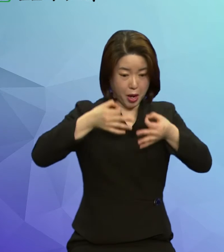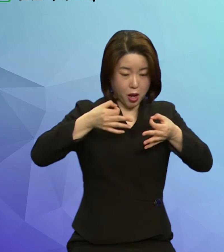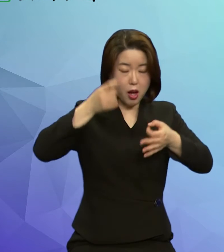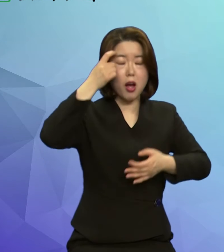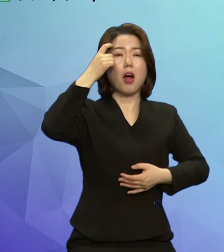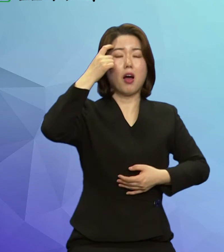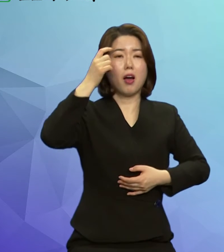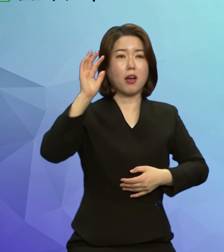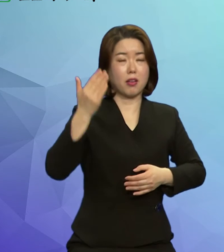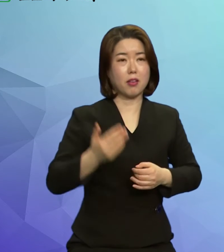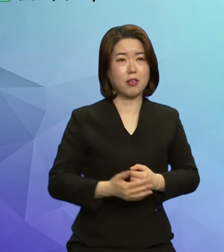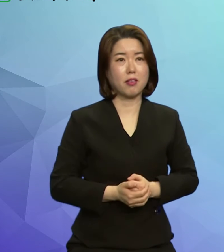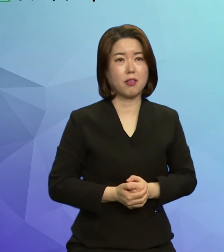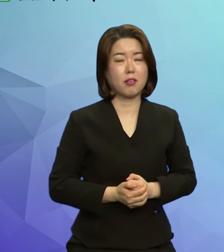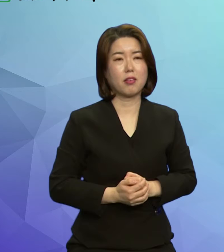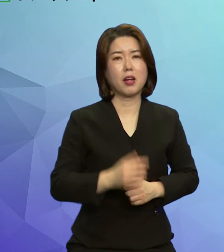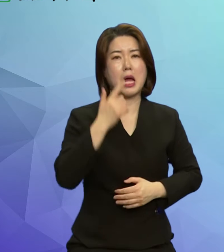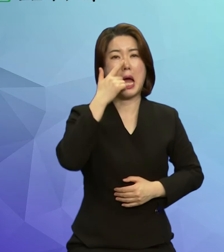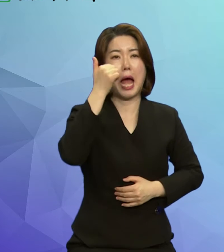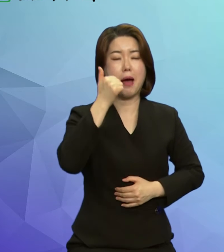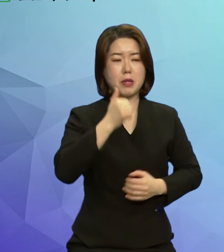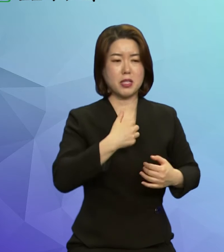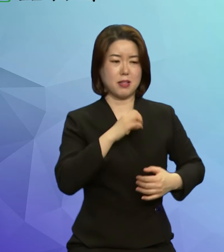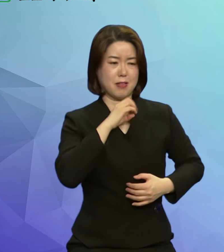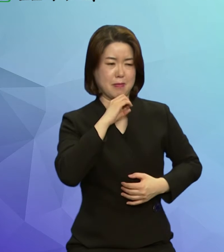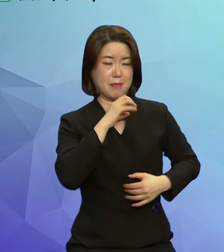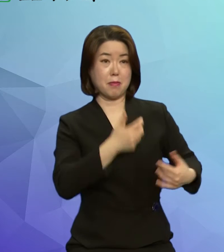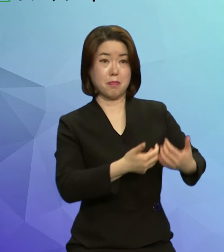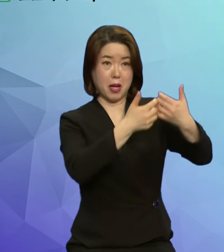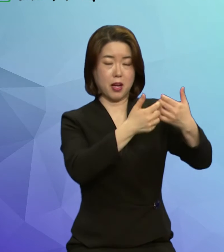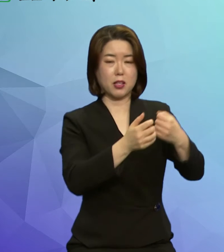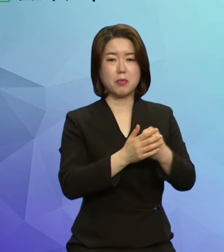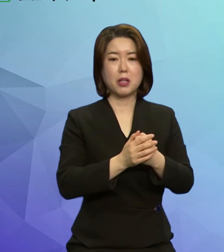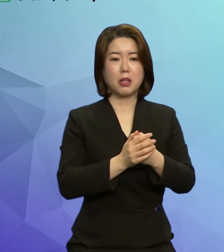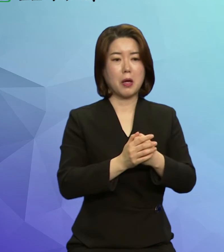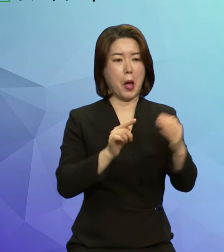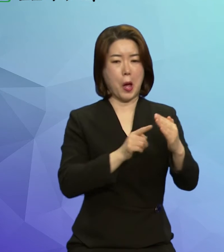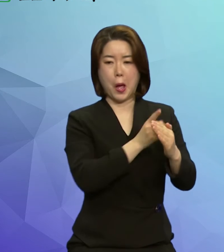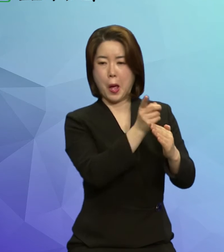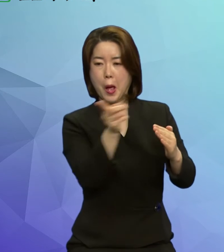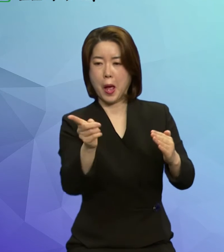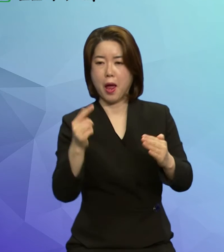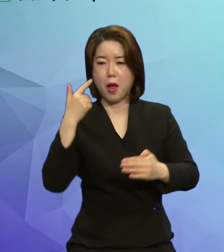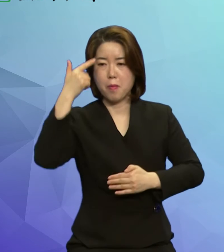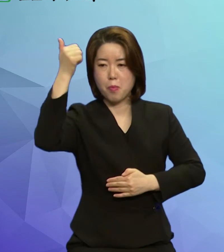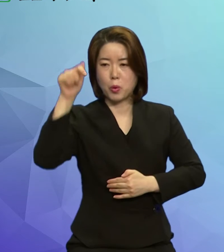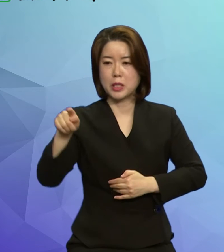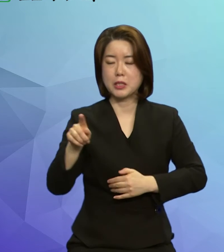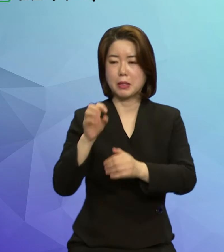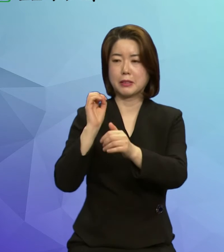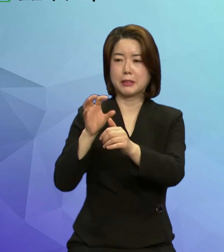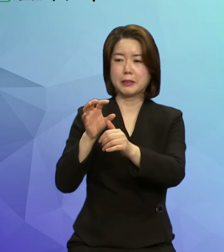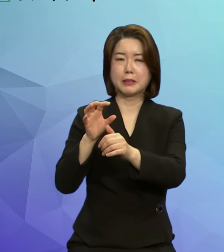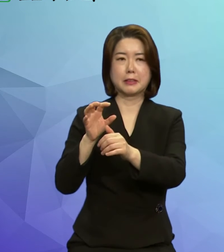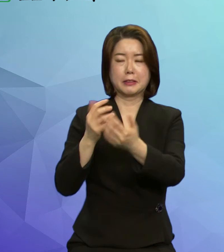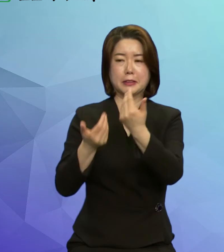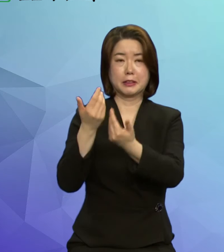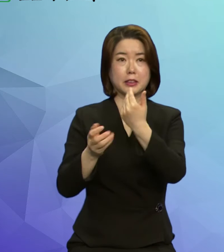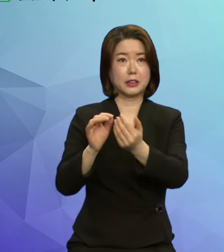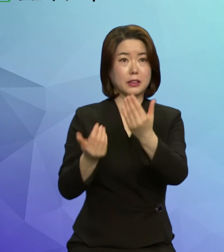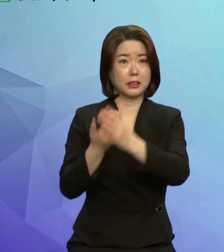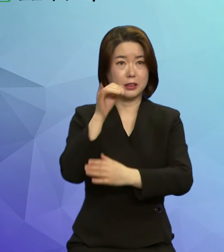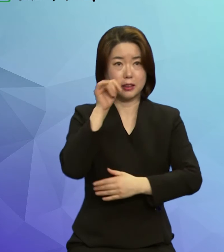됐어요. 아버지에게 반발심이 엉뚱하게 교회 목사님에게로 간 거죠.